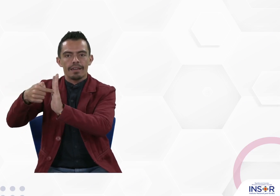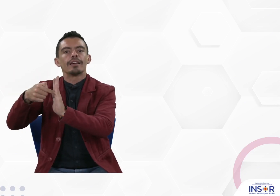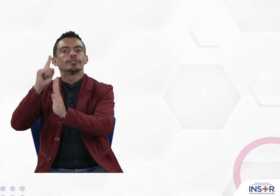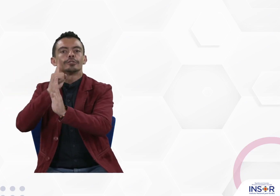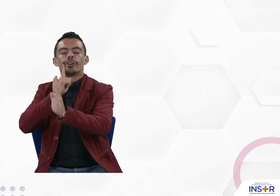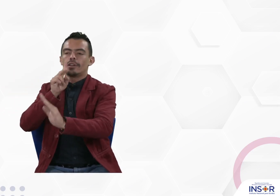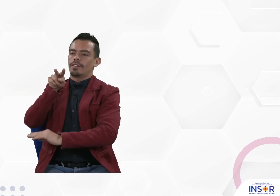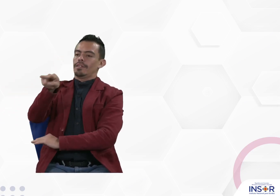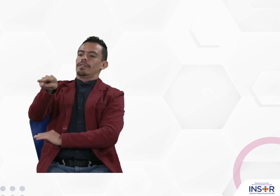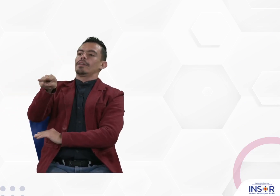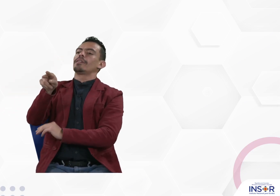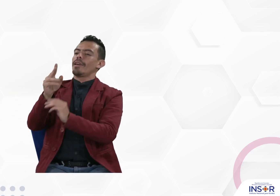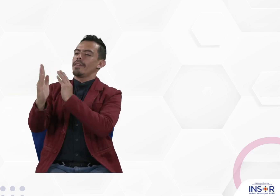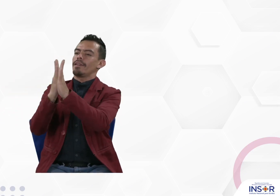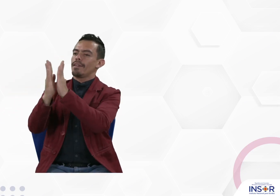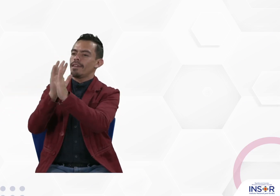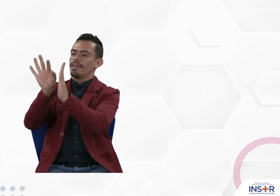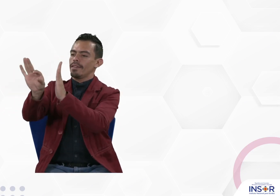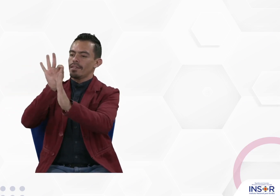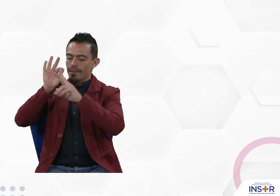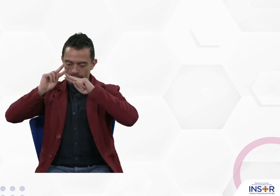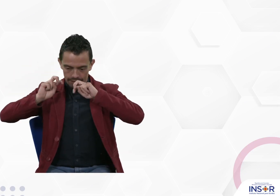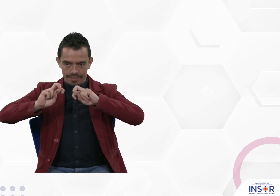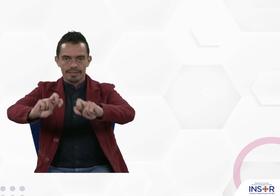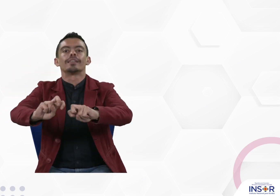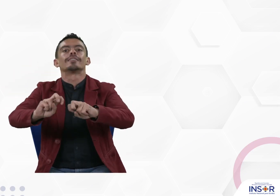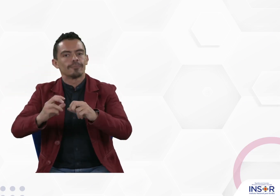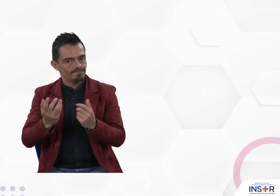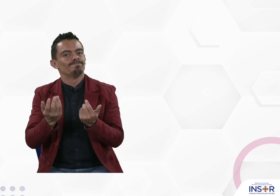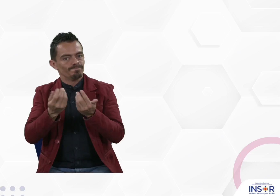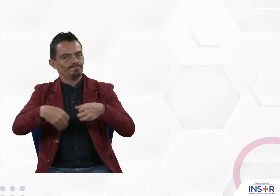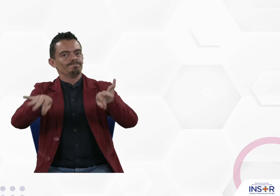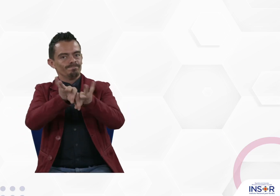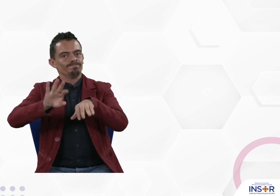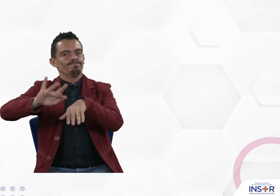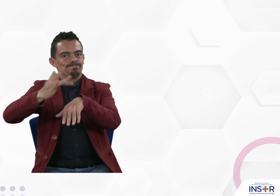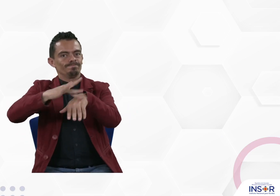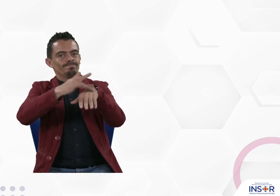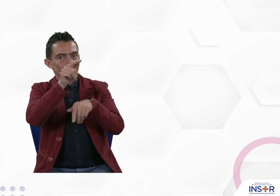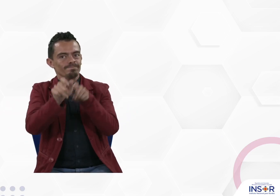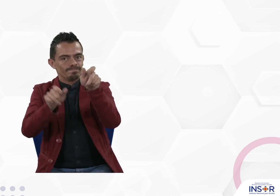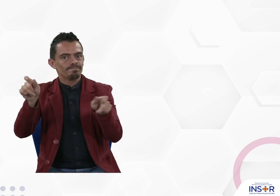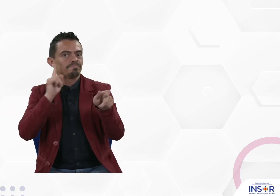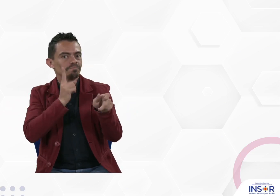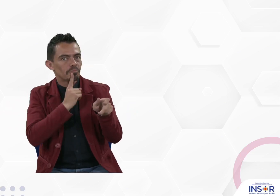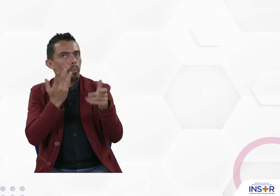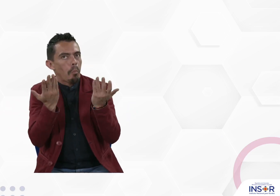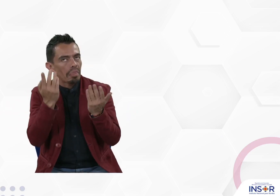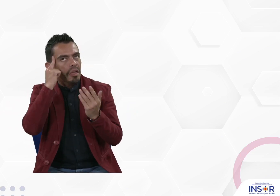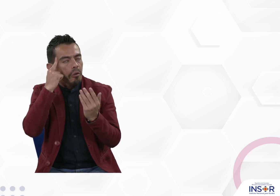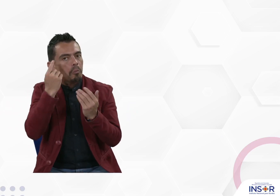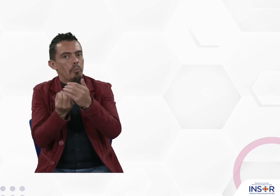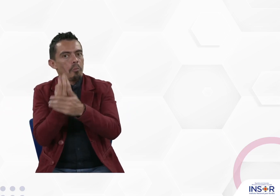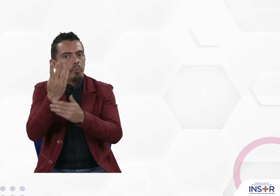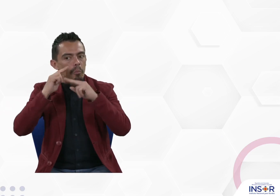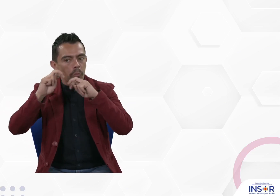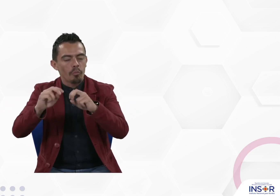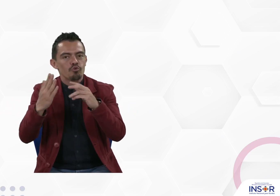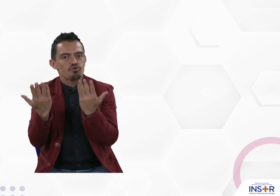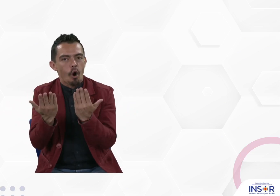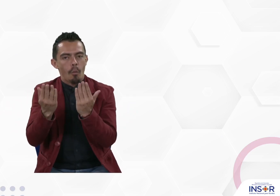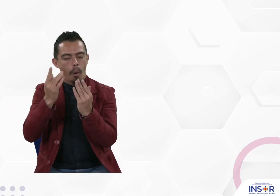puede generar una propuesta que se pueda usar otros formatos de documento en el